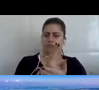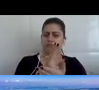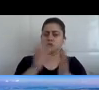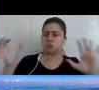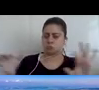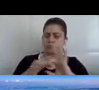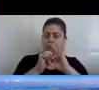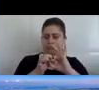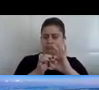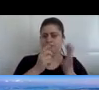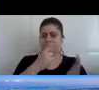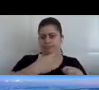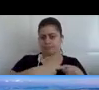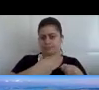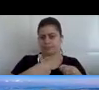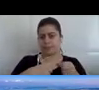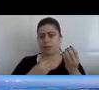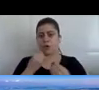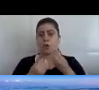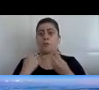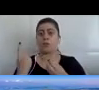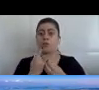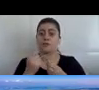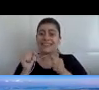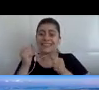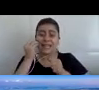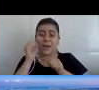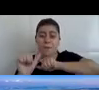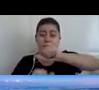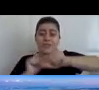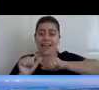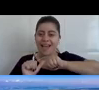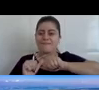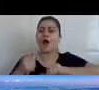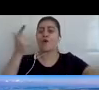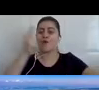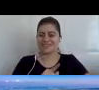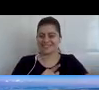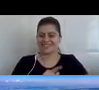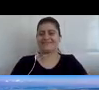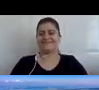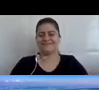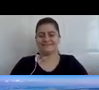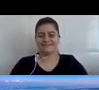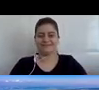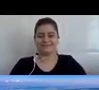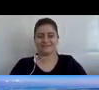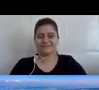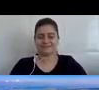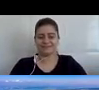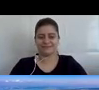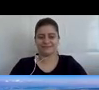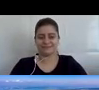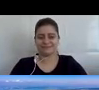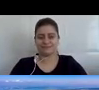cidade e como que a gente vai trabalhar isso para que os desafios sejam alcançados e superados. Então, no, só para